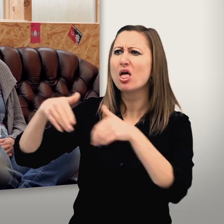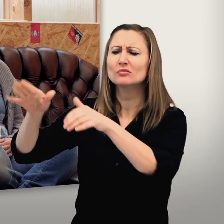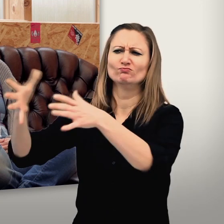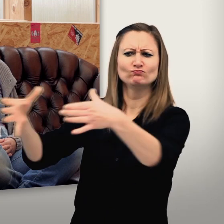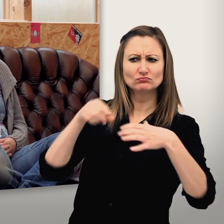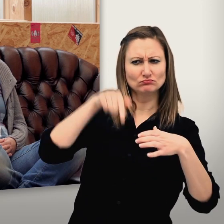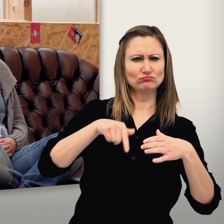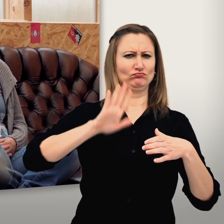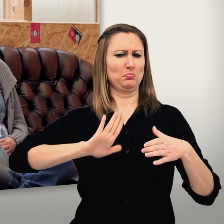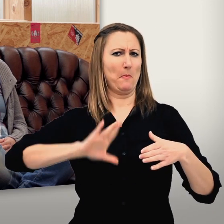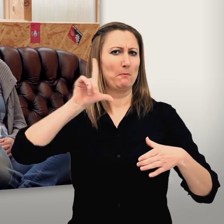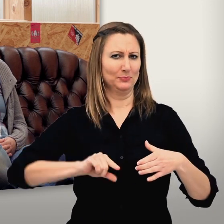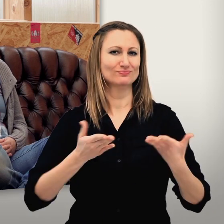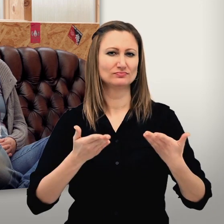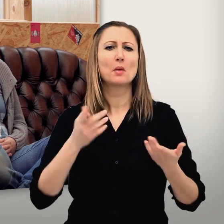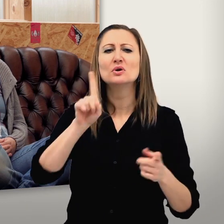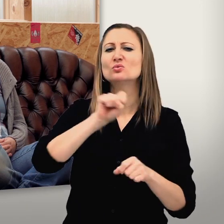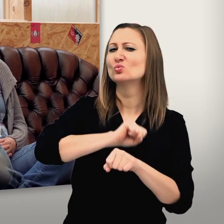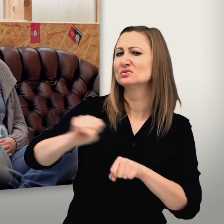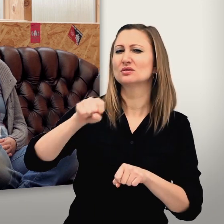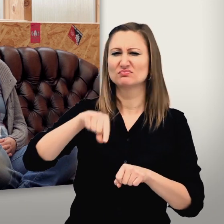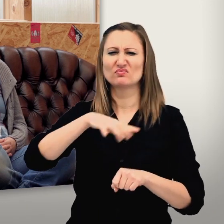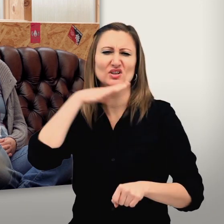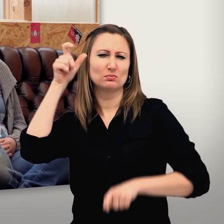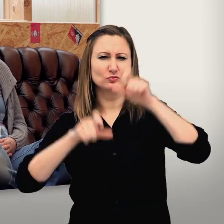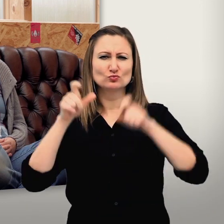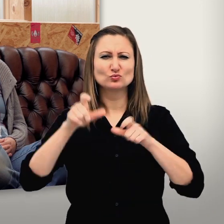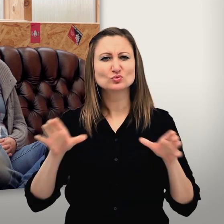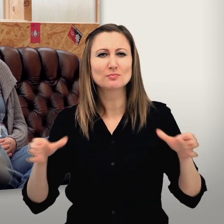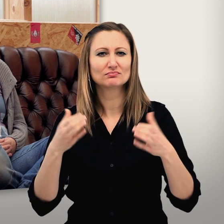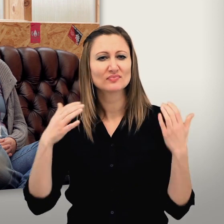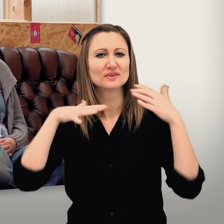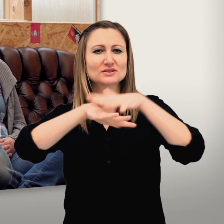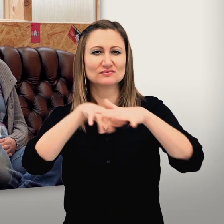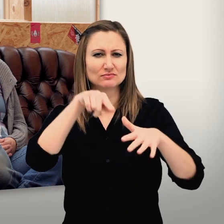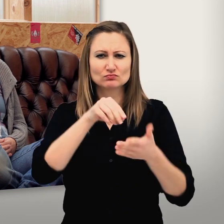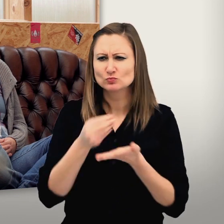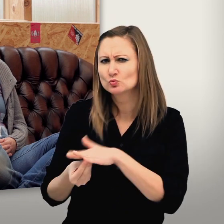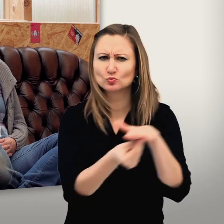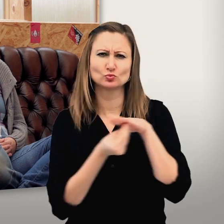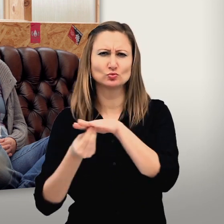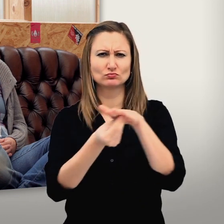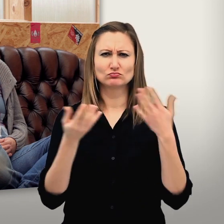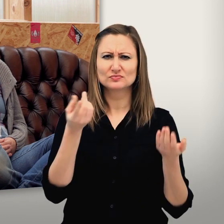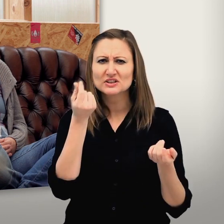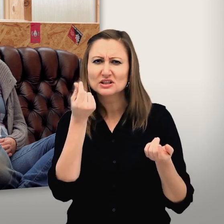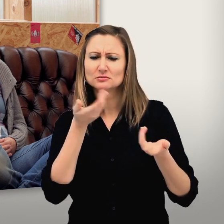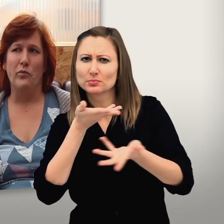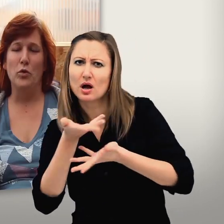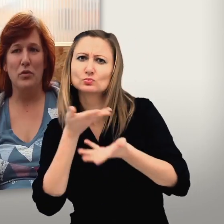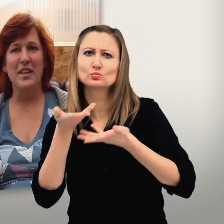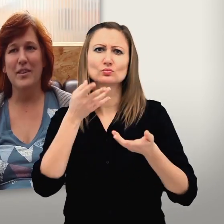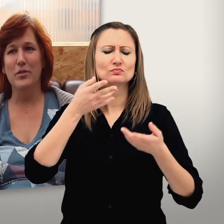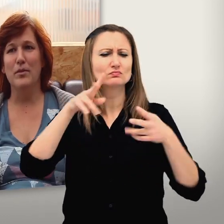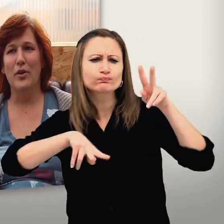Informell ist es ein großes Netzwerk, wo die Leute sich gegenseitig unterstützen, sei es finanziell oder durch Beratung oder Ähnliches.